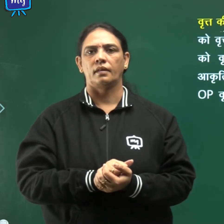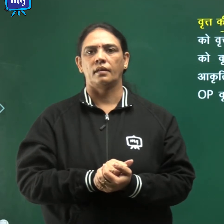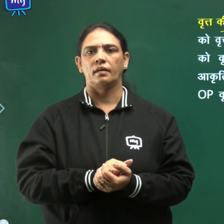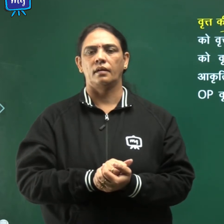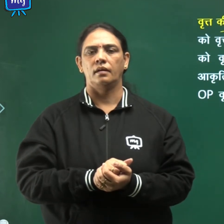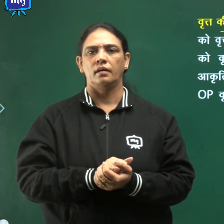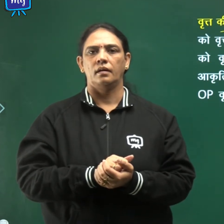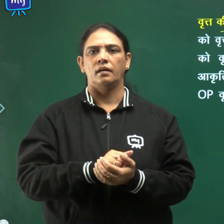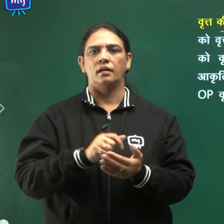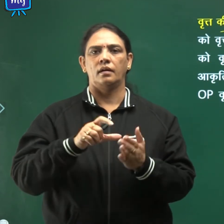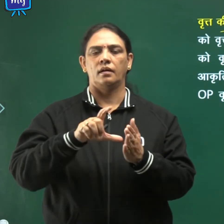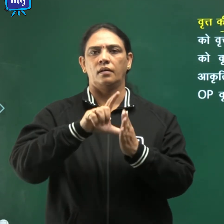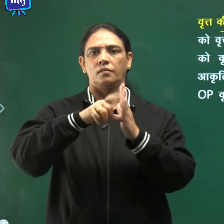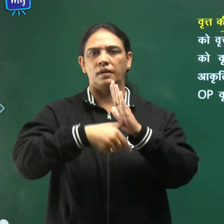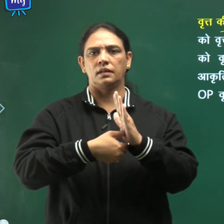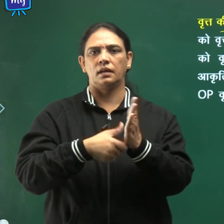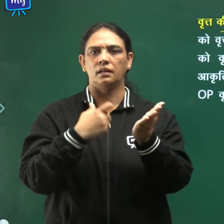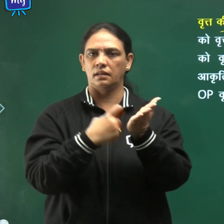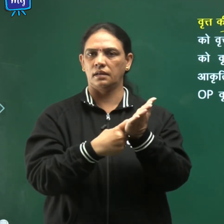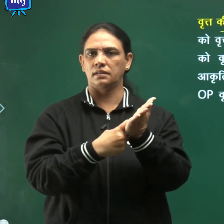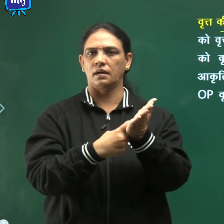व्रत की त्रिज्या